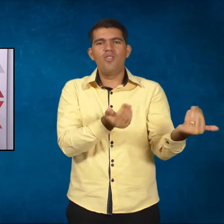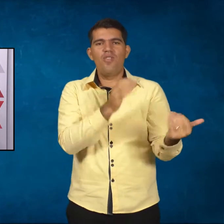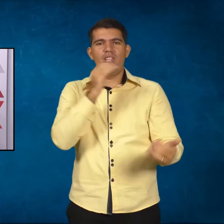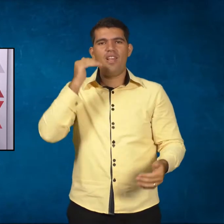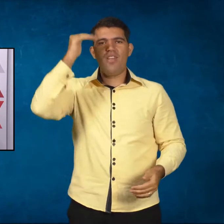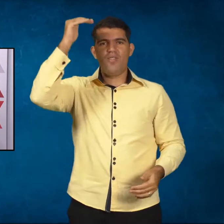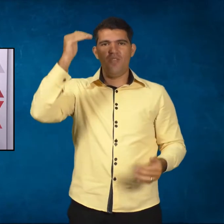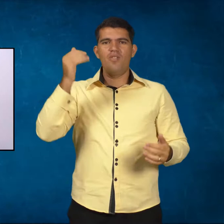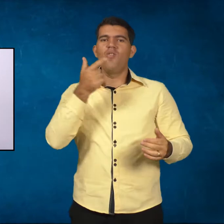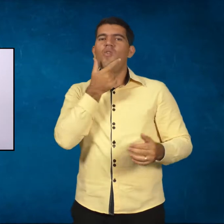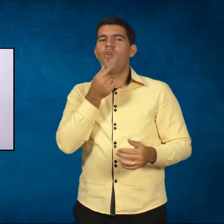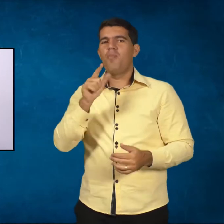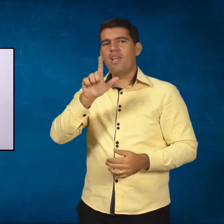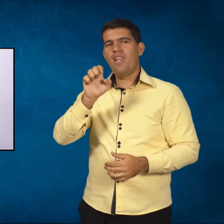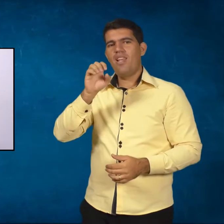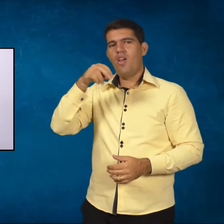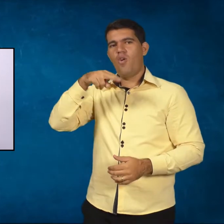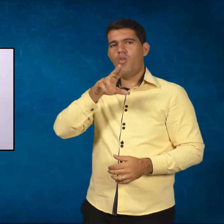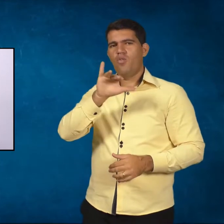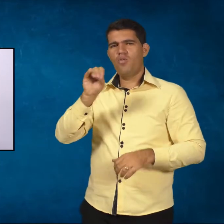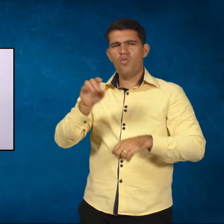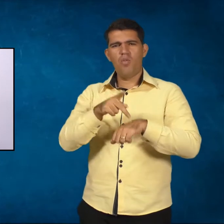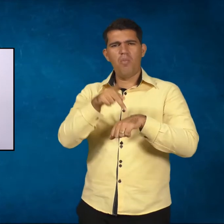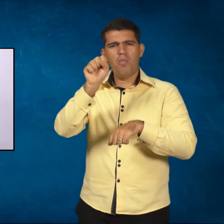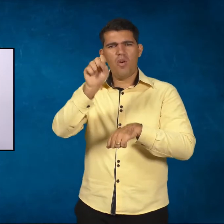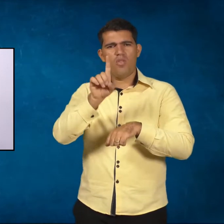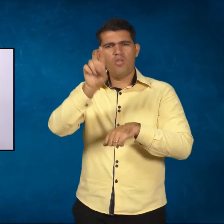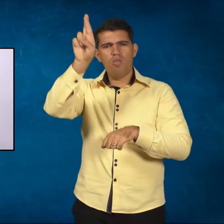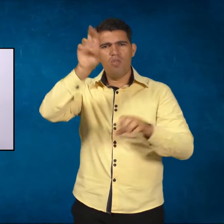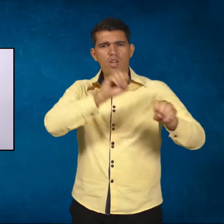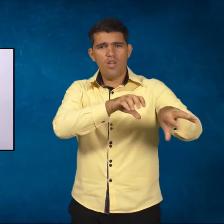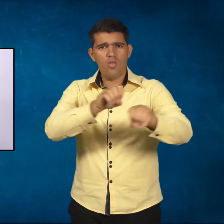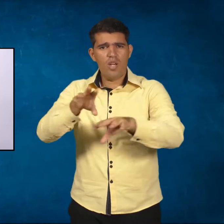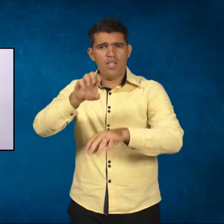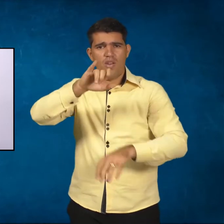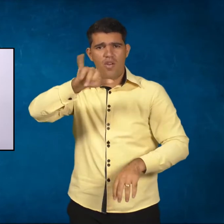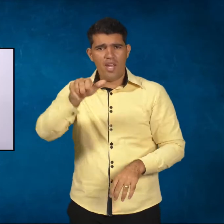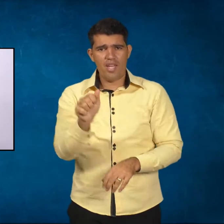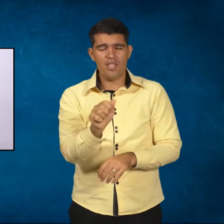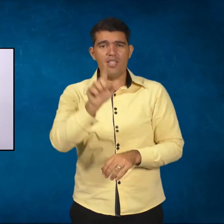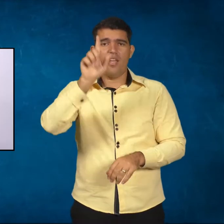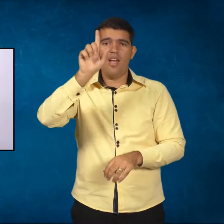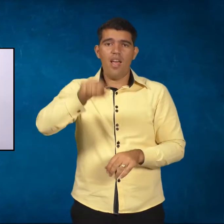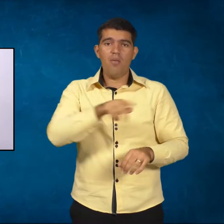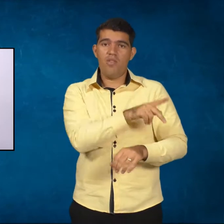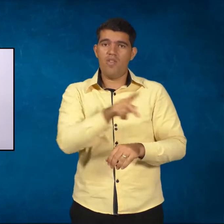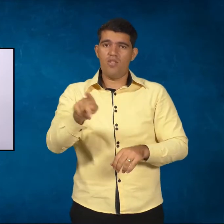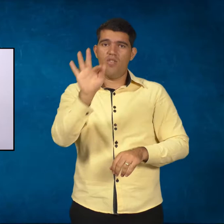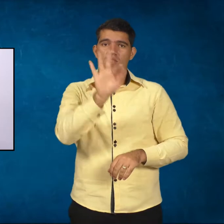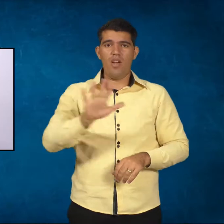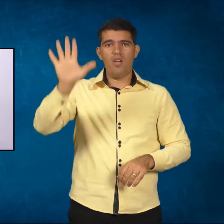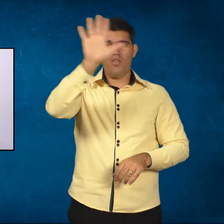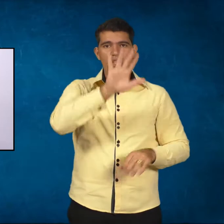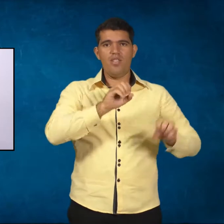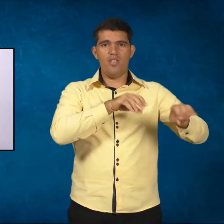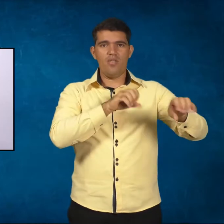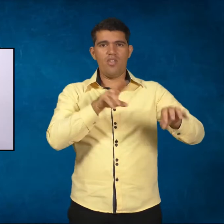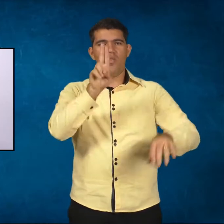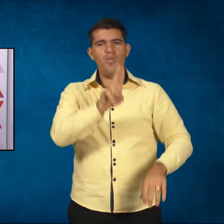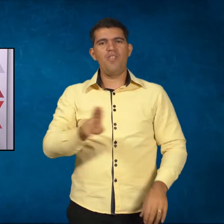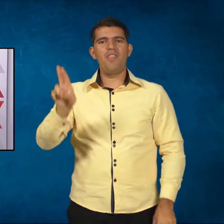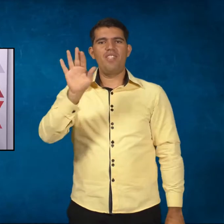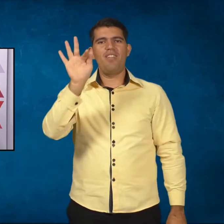eu recebo aqui nos estúdios leôncio soares pós-doutora em educação de jovens e adultos ele é professor da faculdade de educação